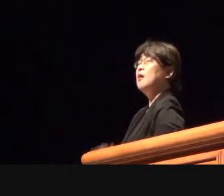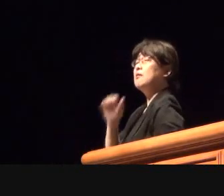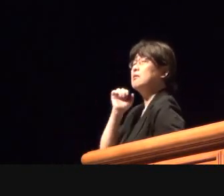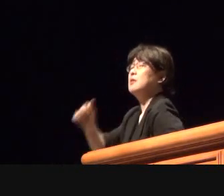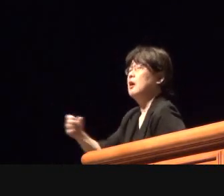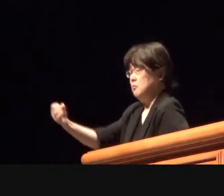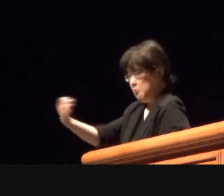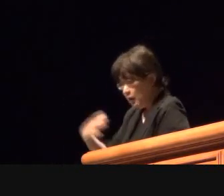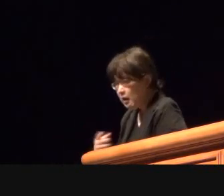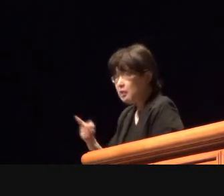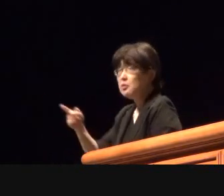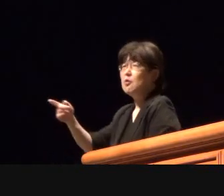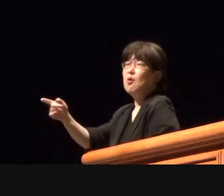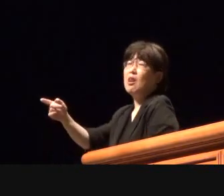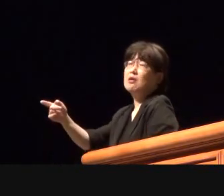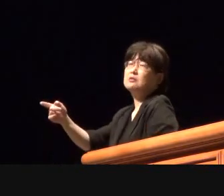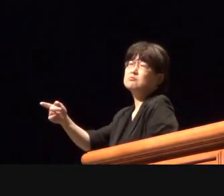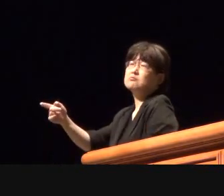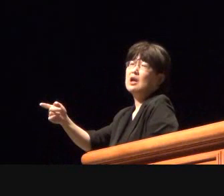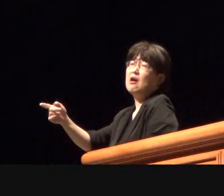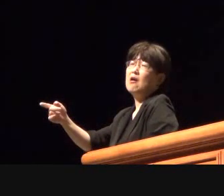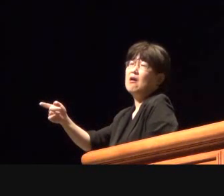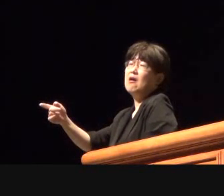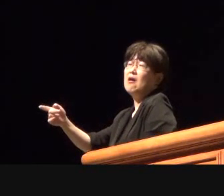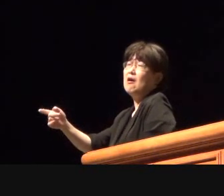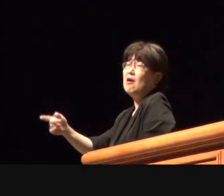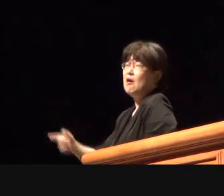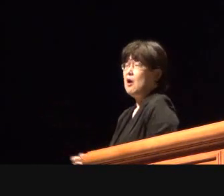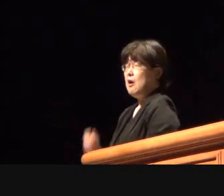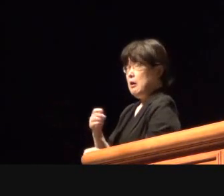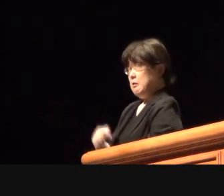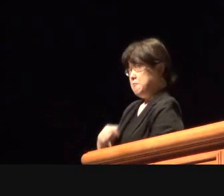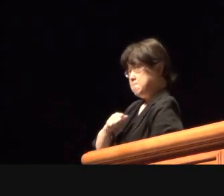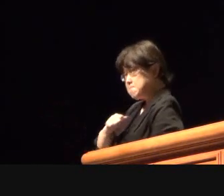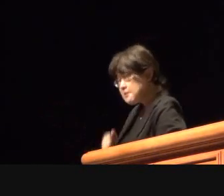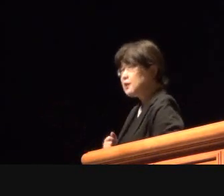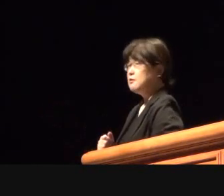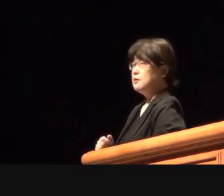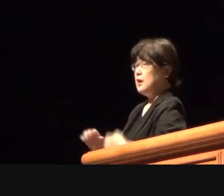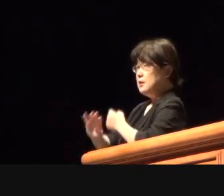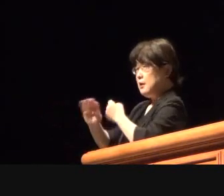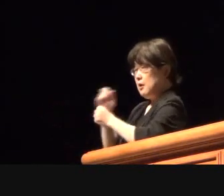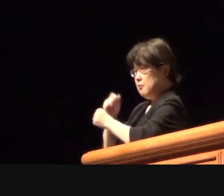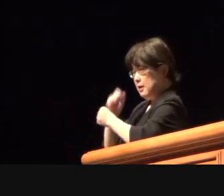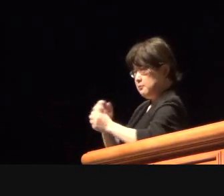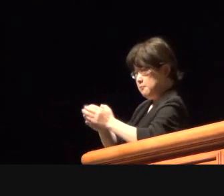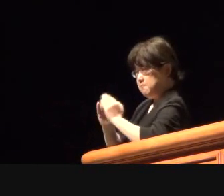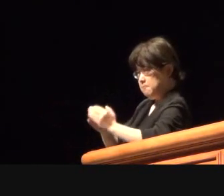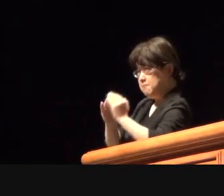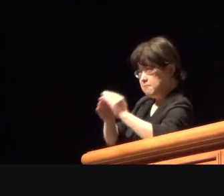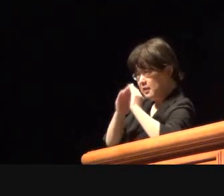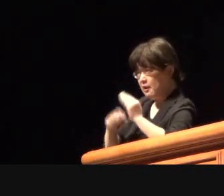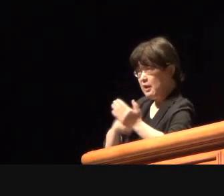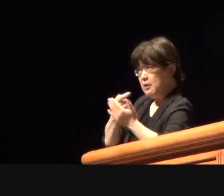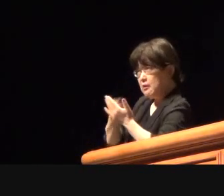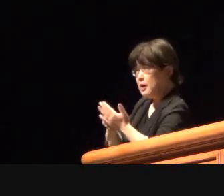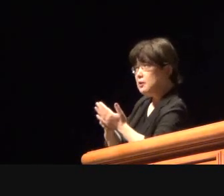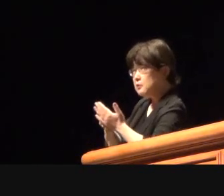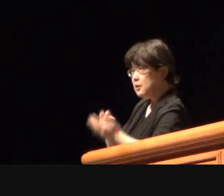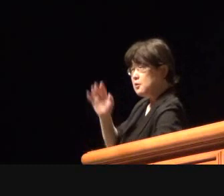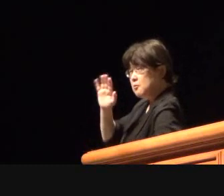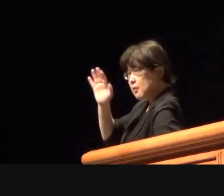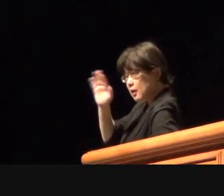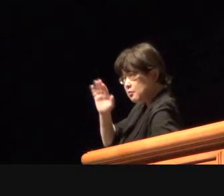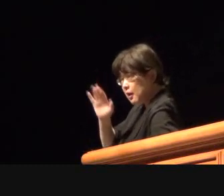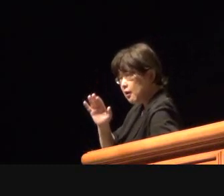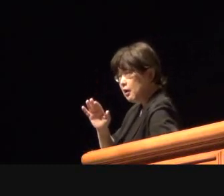間としてなんと無責任なんだというこの少年や少女たちの声に私たちは一体どう